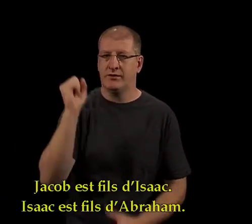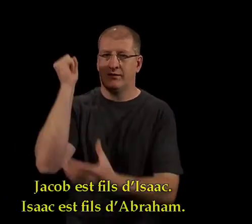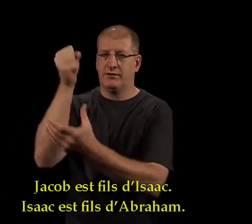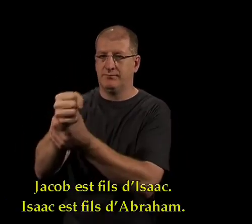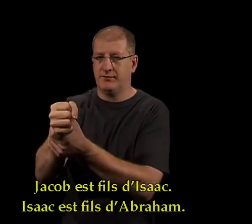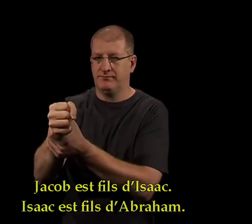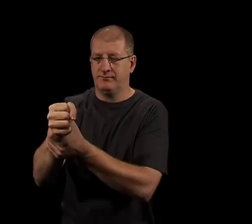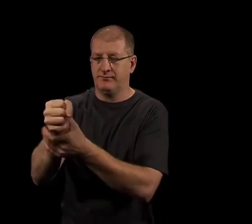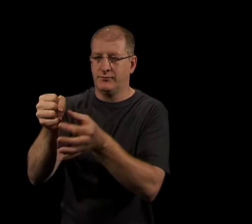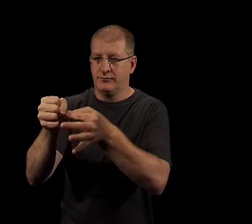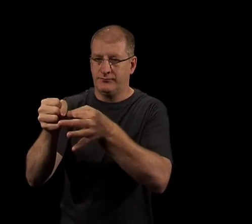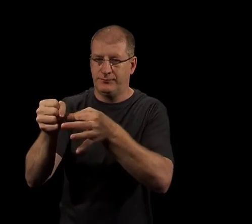fils d'Abraham,